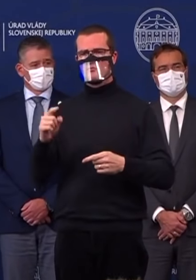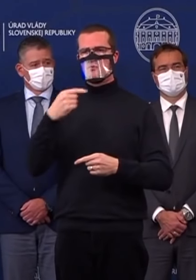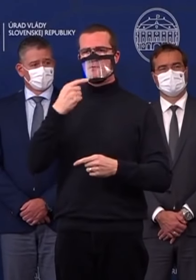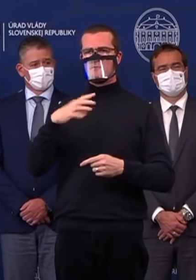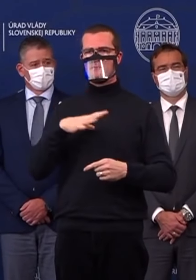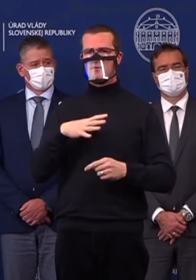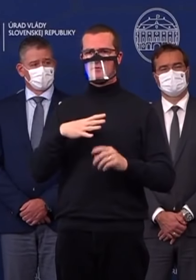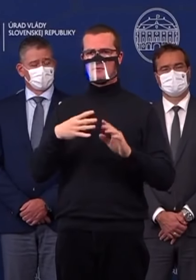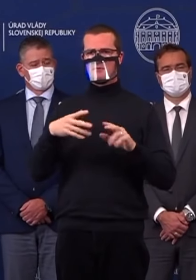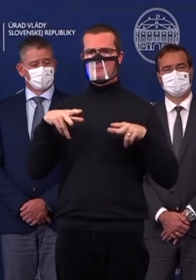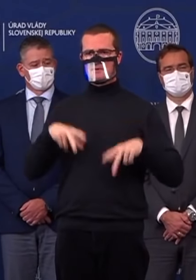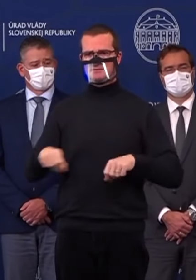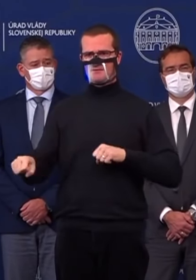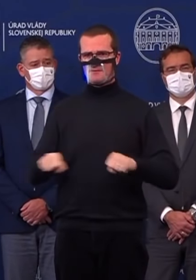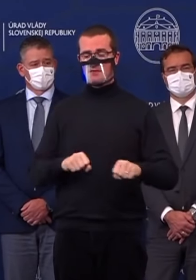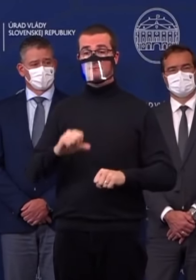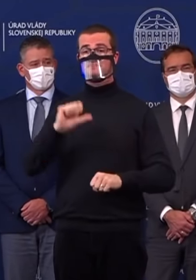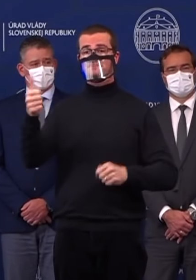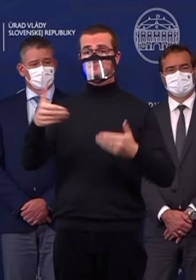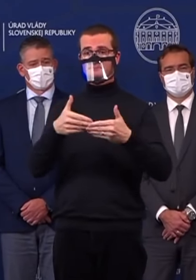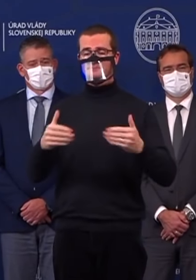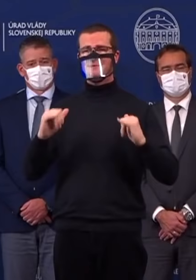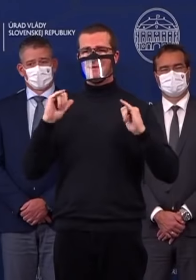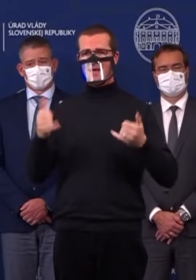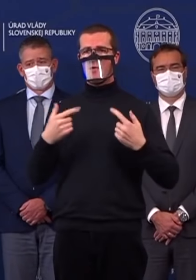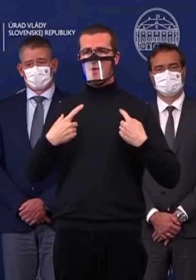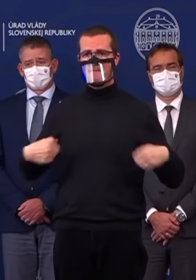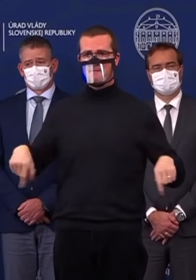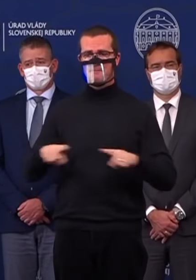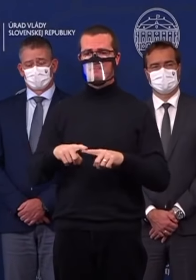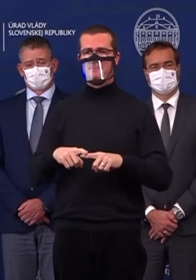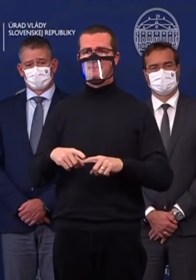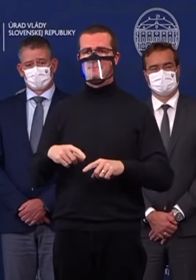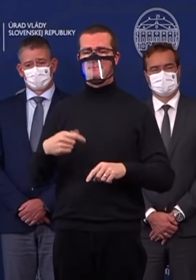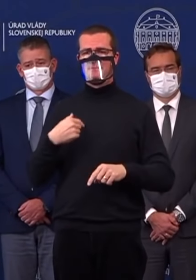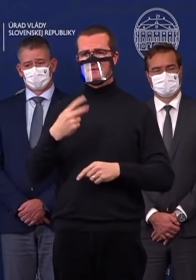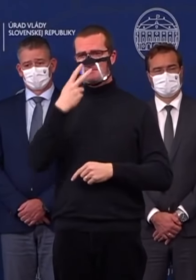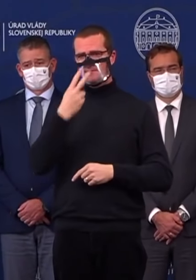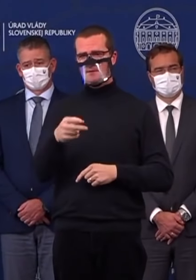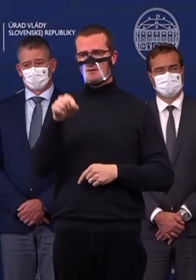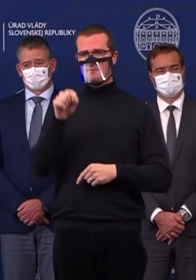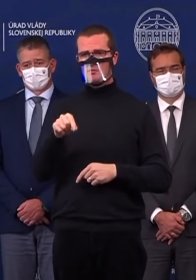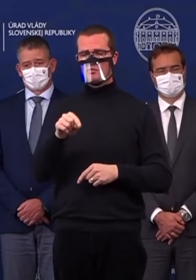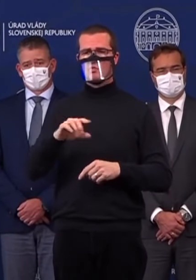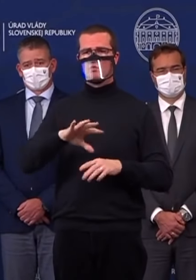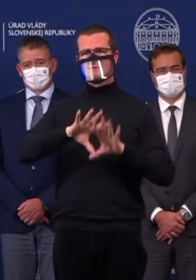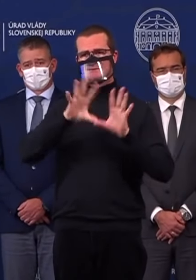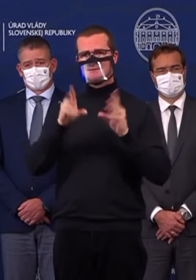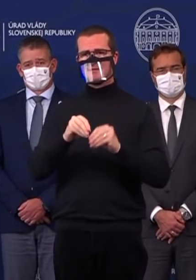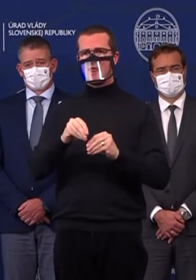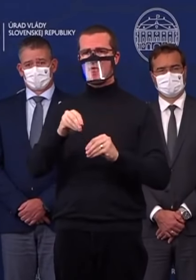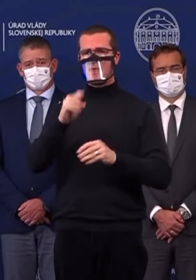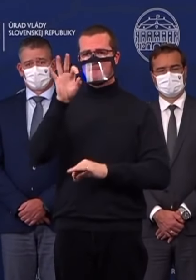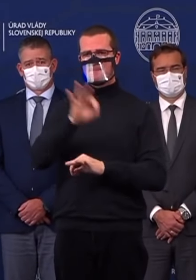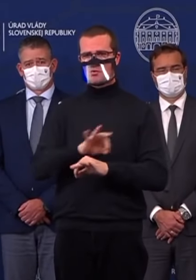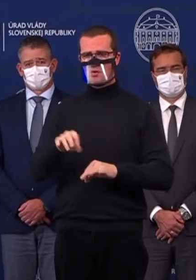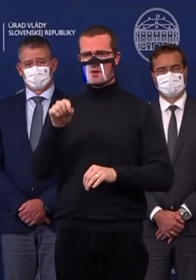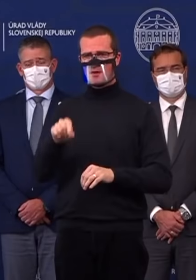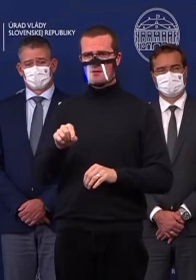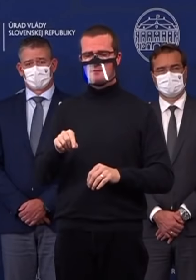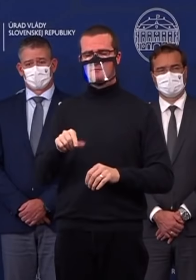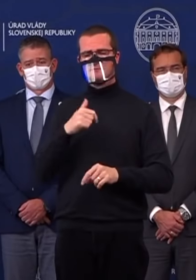pán premiér. V prvom rade áno, aj my považujeme celú túto pilotnú operáciu